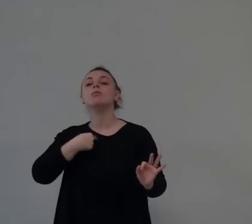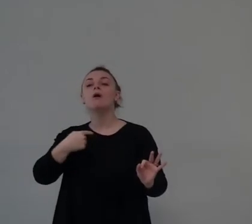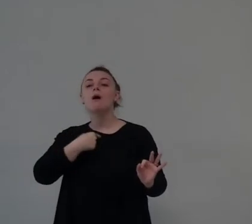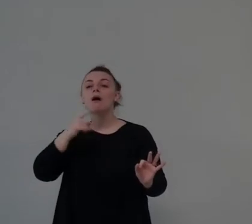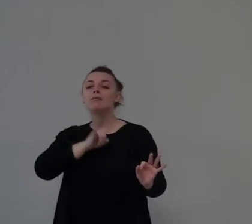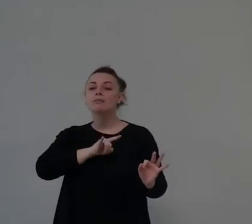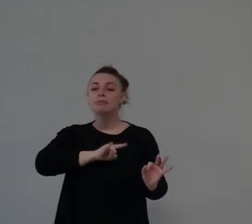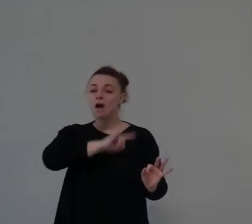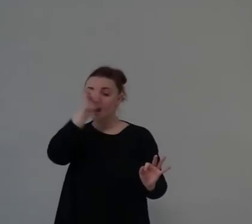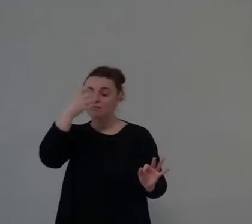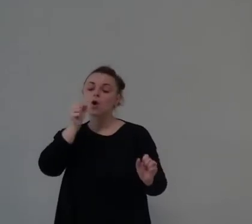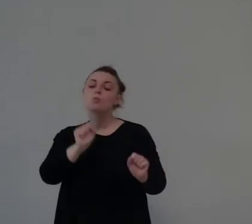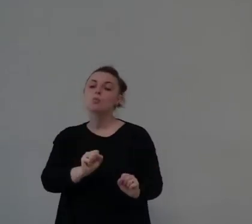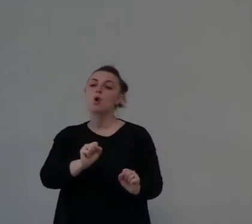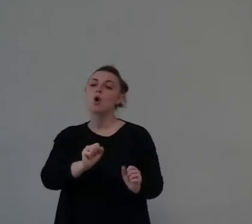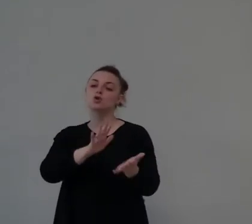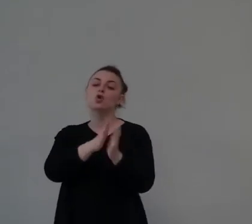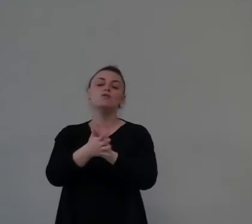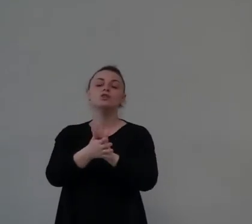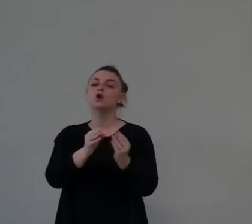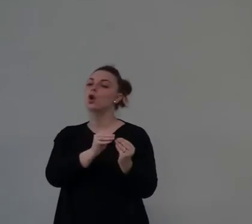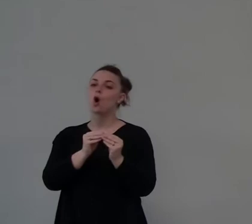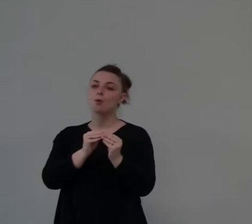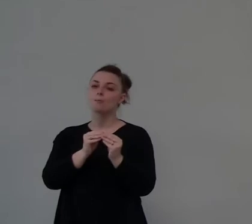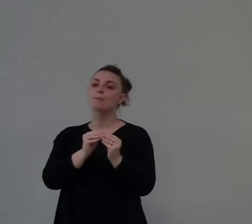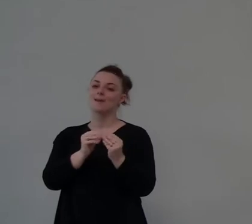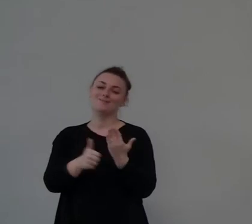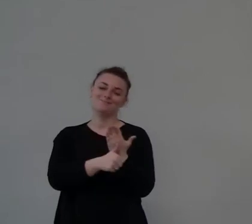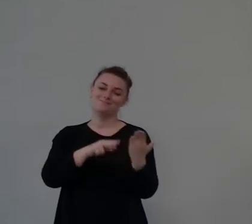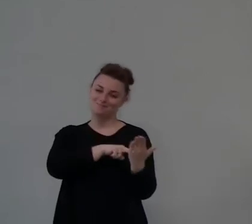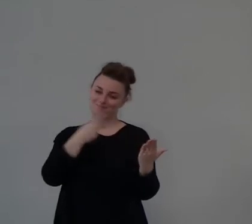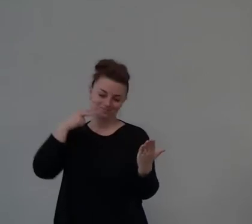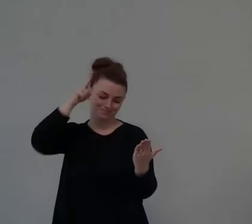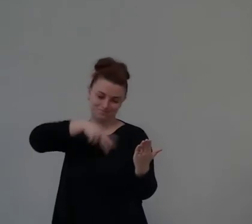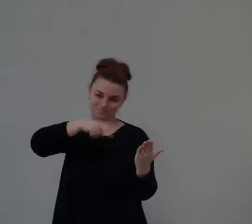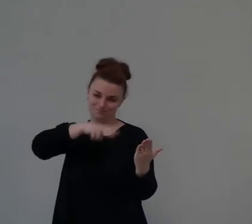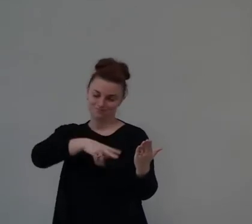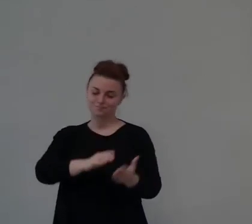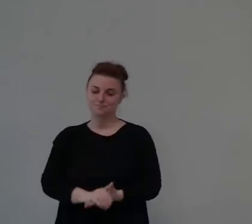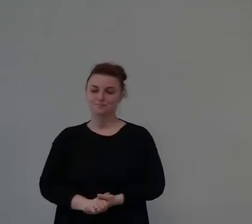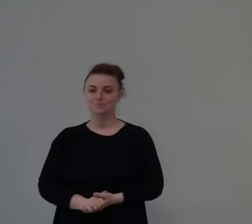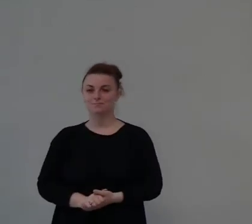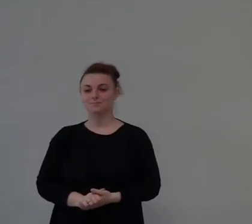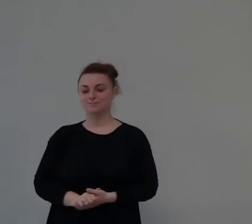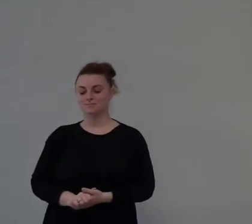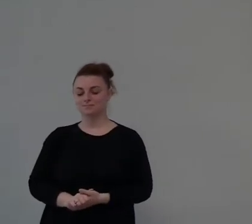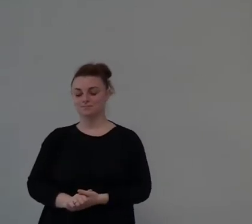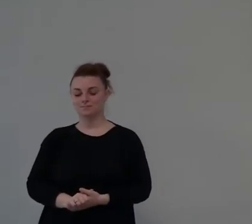tentazione che ci viene. Come? Attraverso la parola di Dio. Attraverso la parola di Dio.